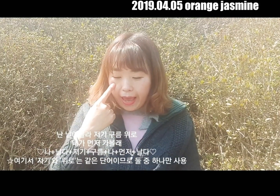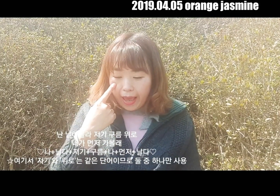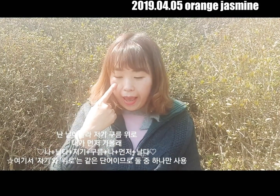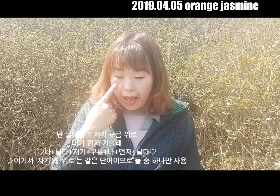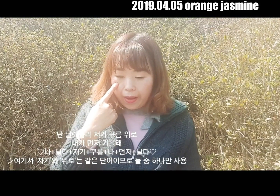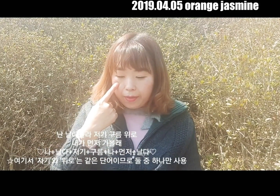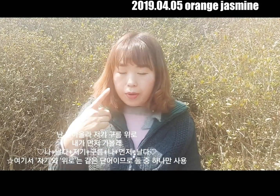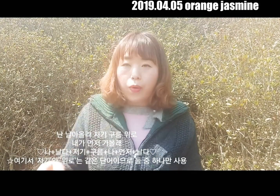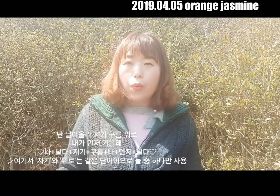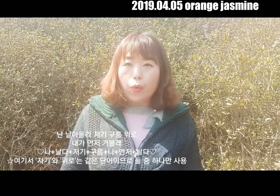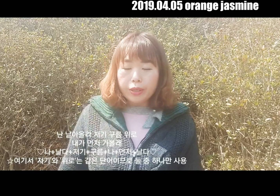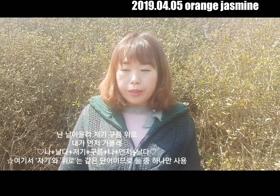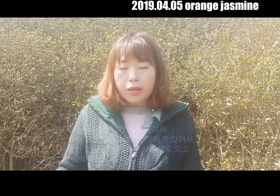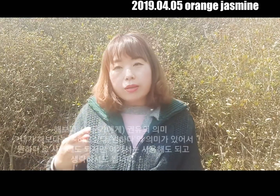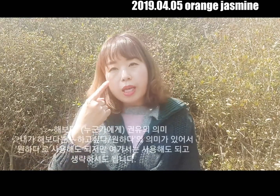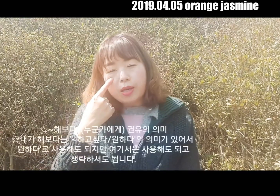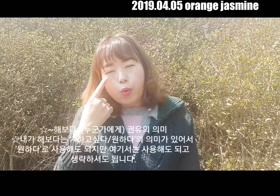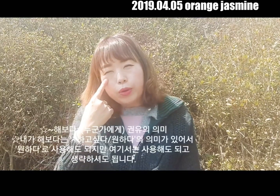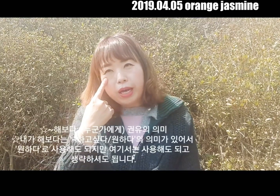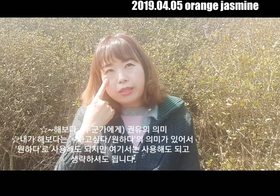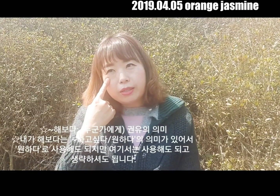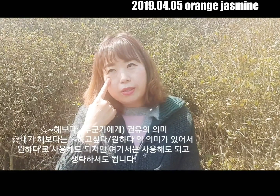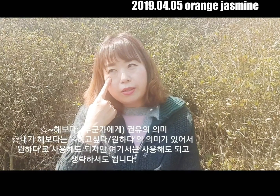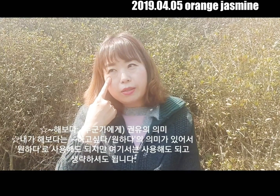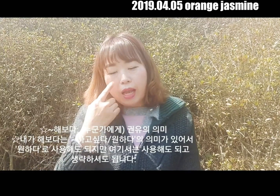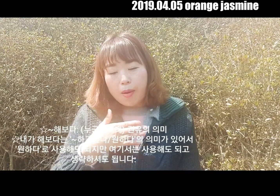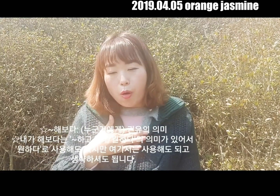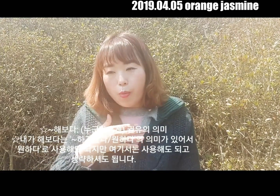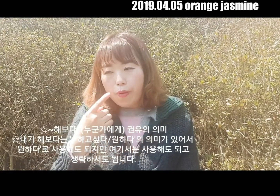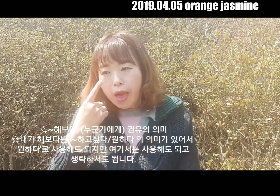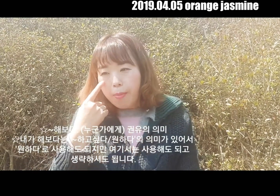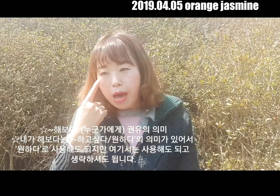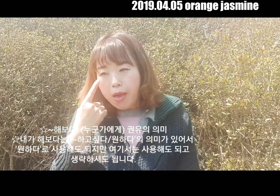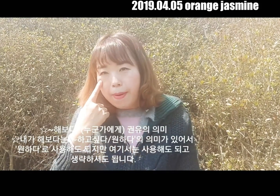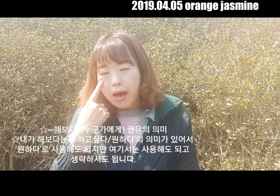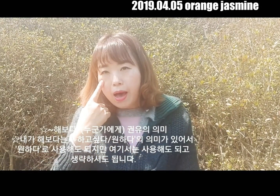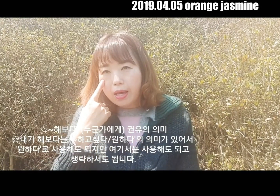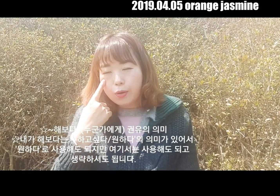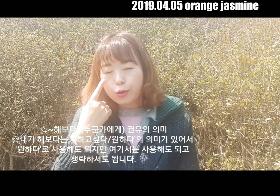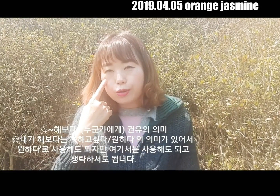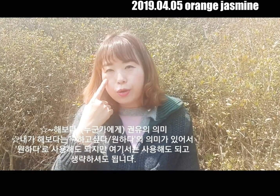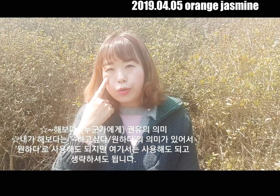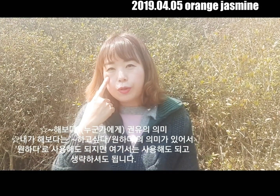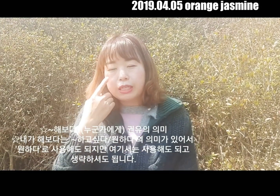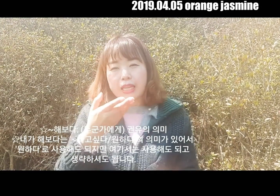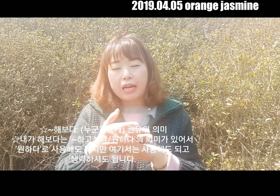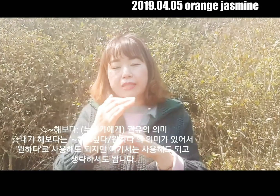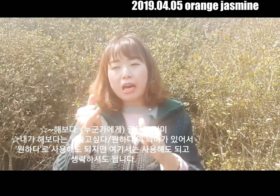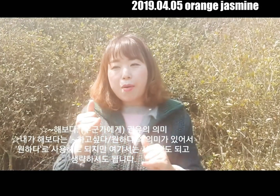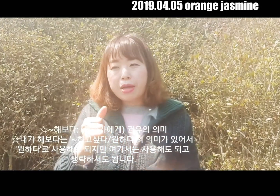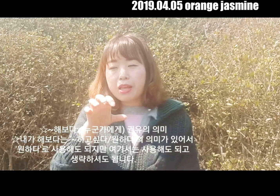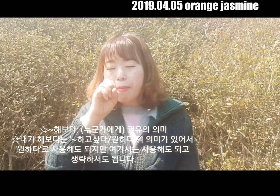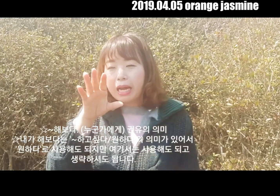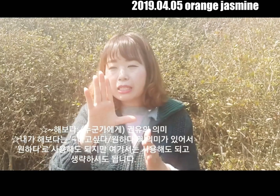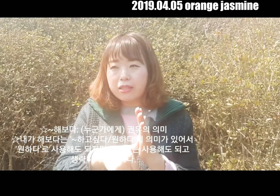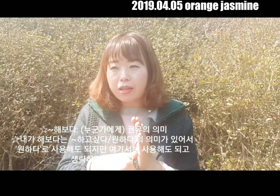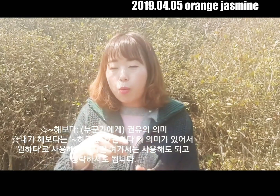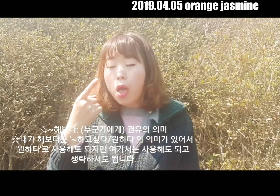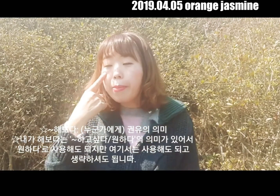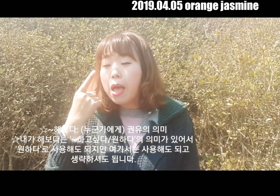볼게. 혹은 이 보다는 내가 뭐뭐 해봐 이걸 어떤 이제 다른 사람한테 말했을 때 뭐